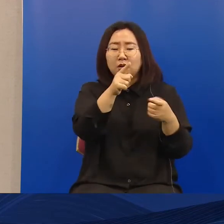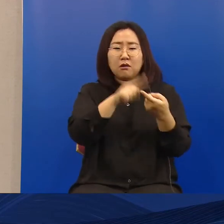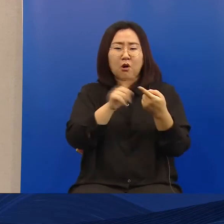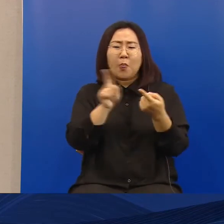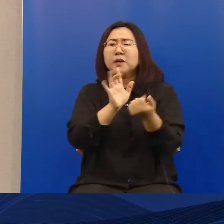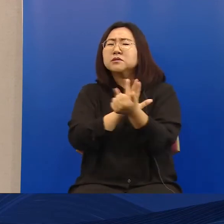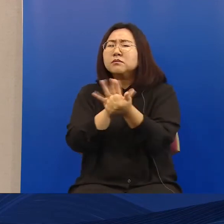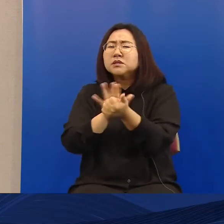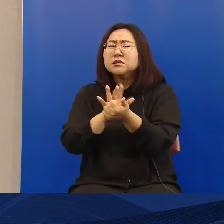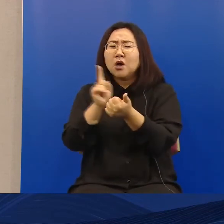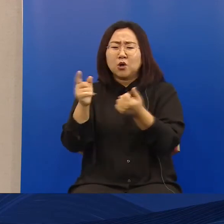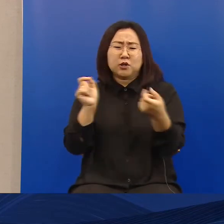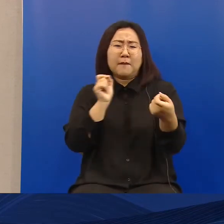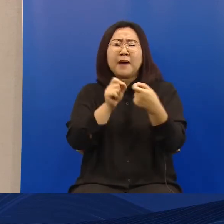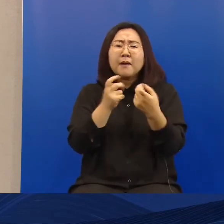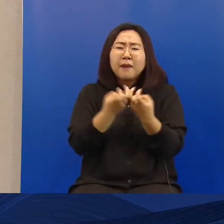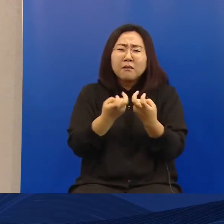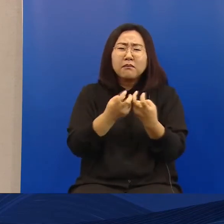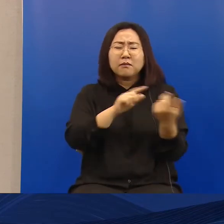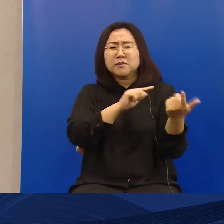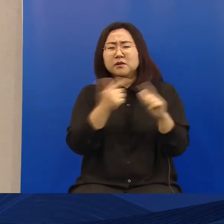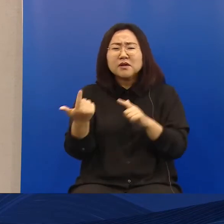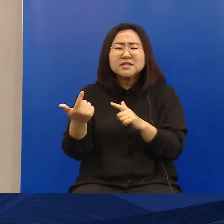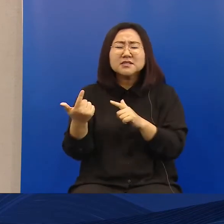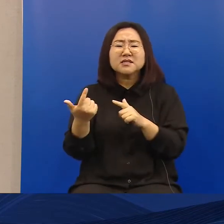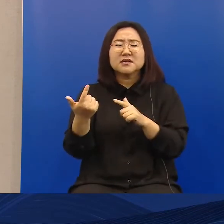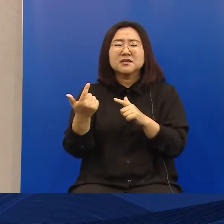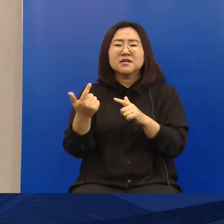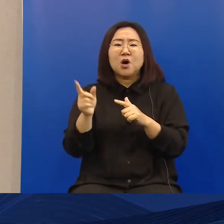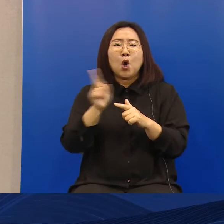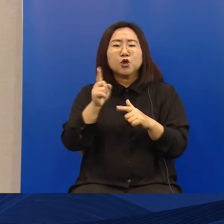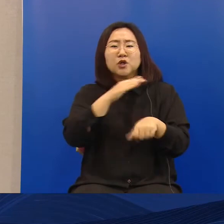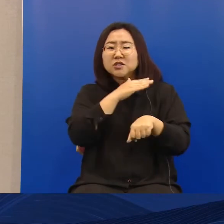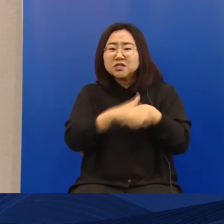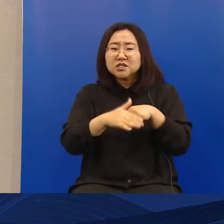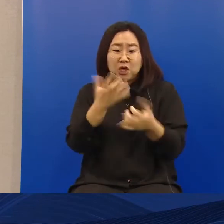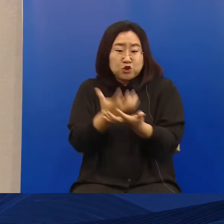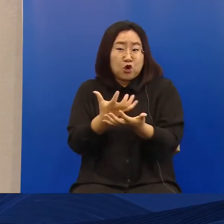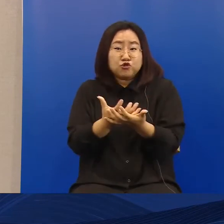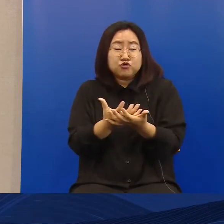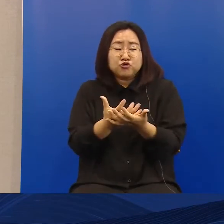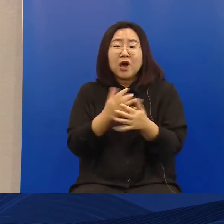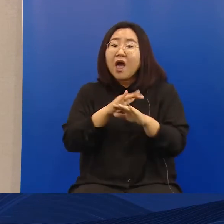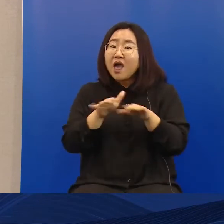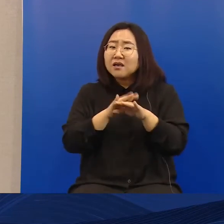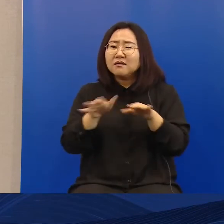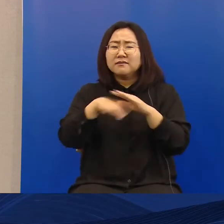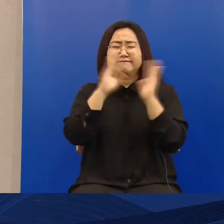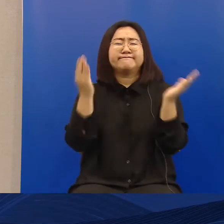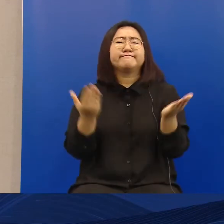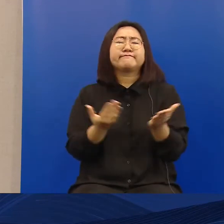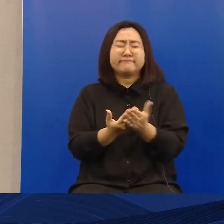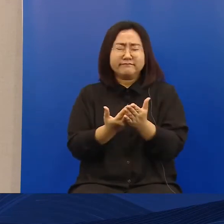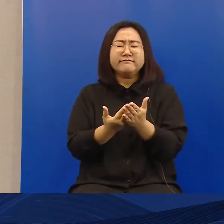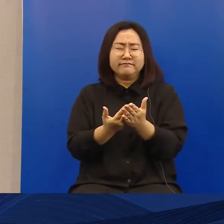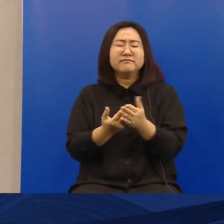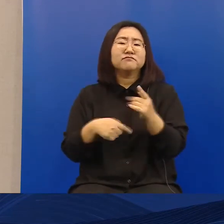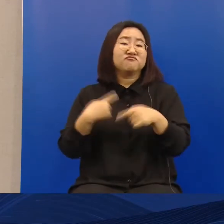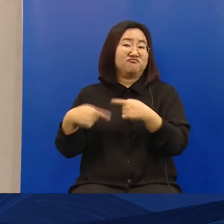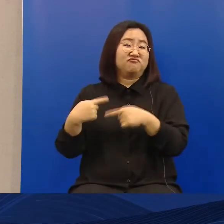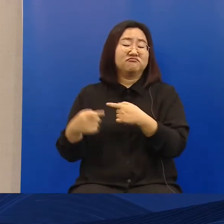어떤 서비스에 어떻게 액세스하는지, 또 다른 국가로 어떻게 넘어가는지, 어떻게 서류 처리를 하는지 이런 것들이 정말